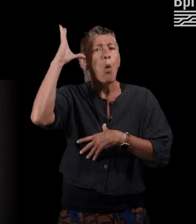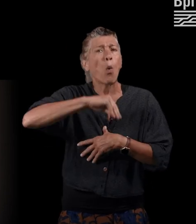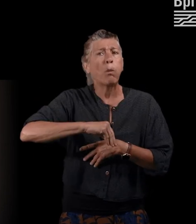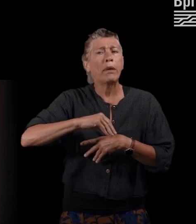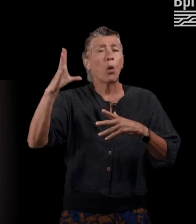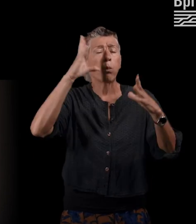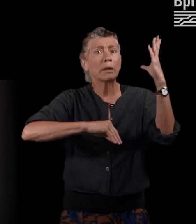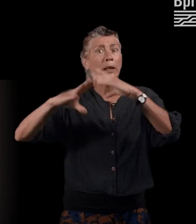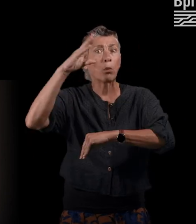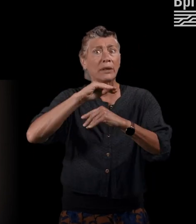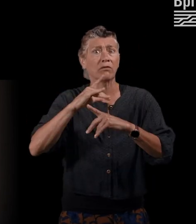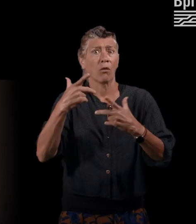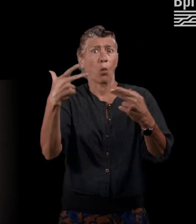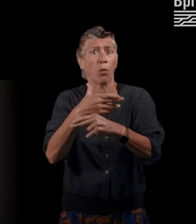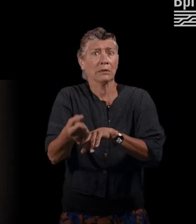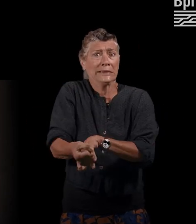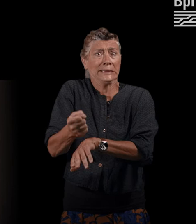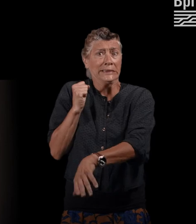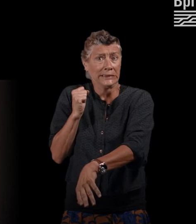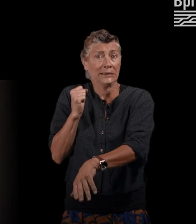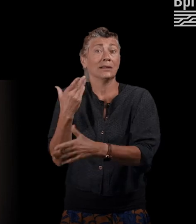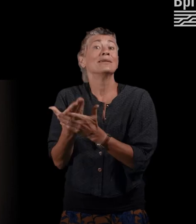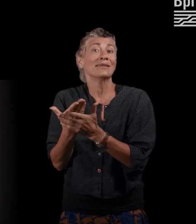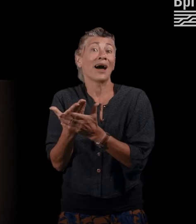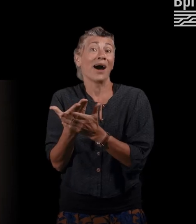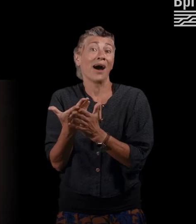N'est-ce pas aussi ce que vous faites avec ce livre-là?